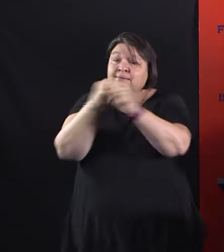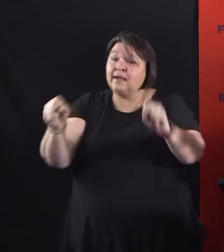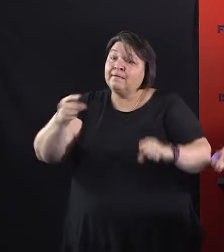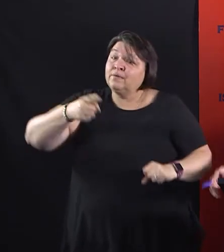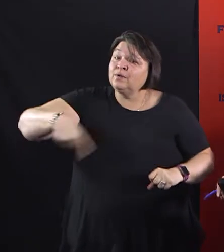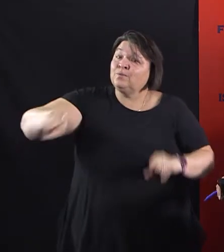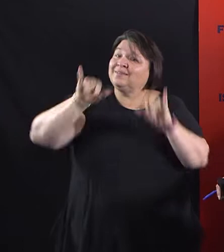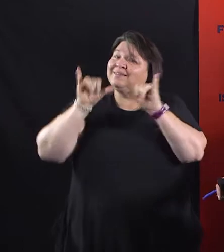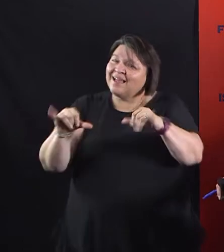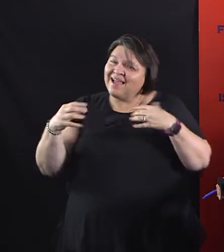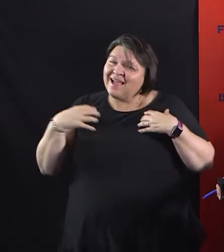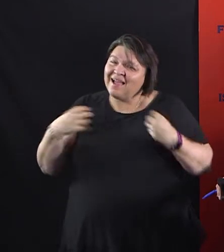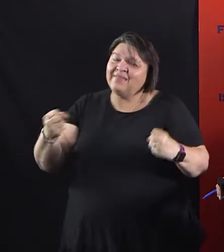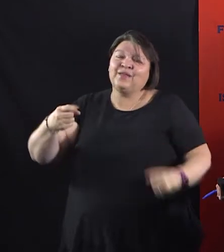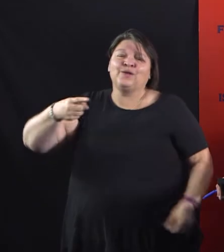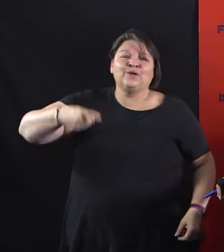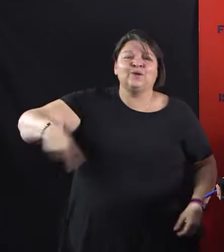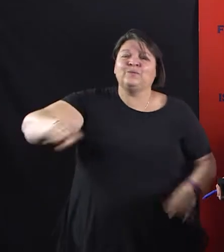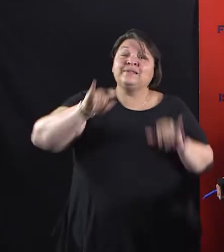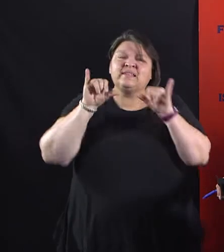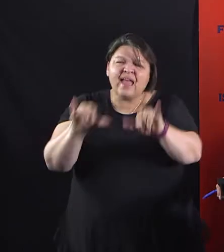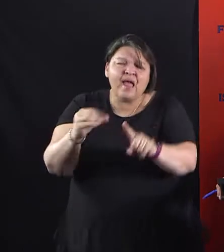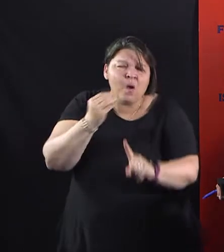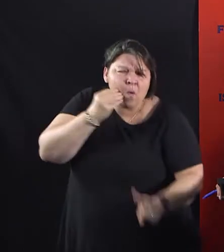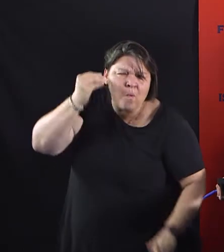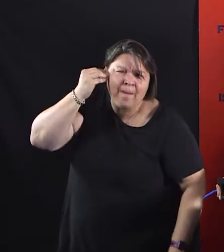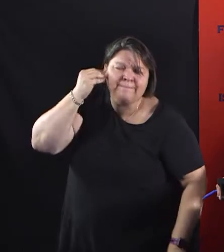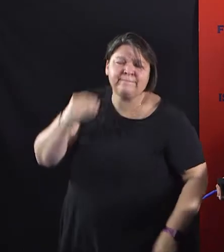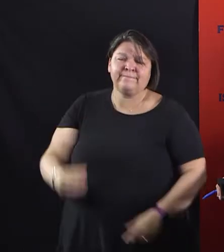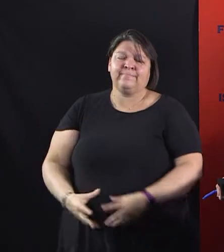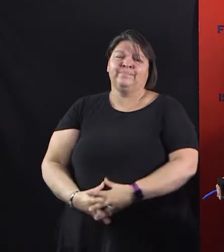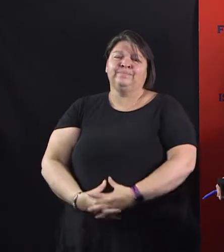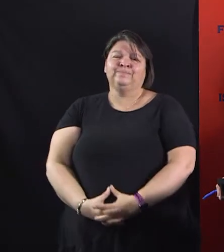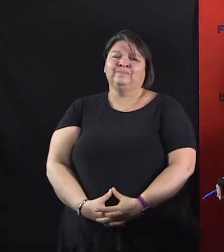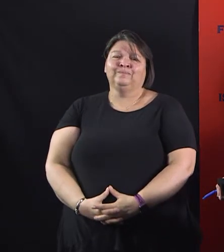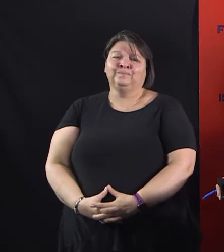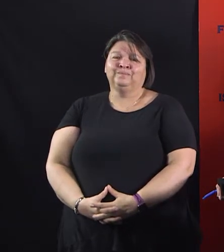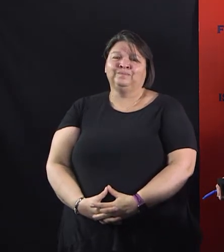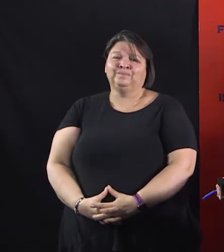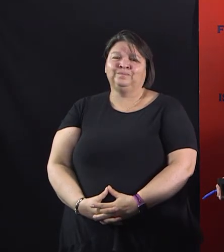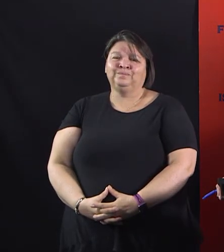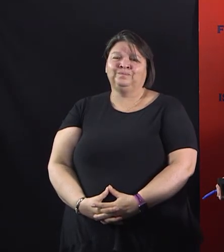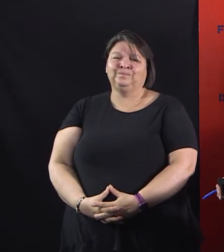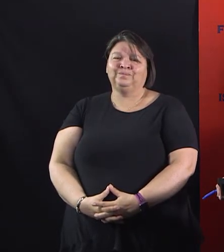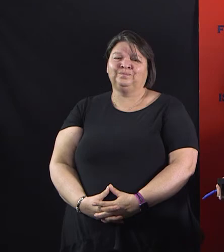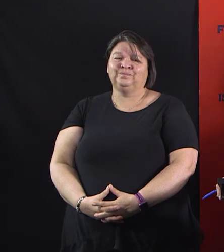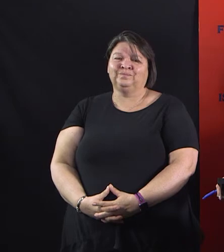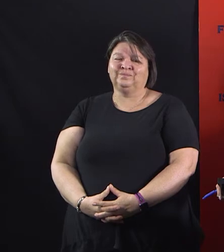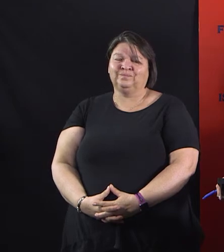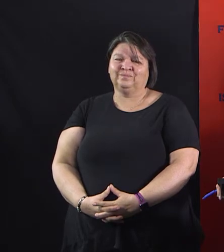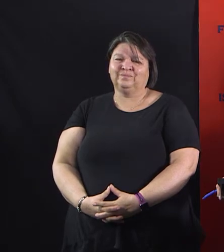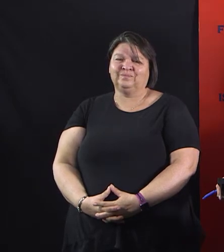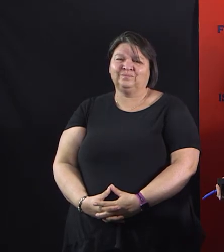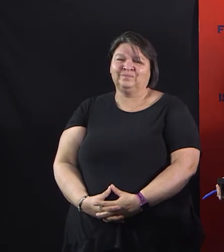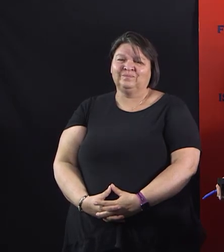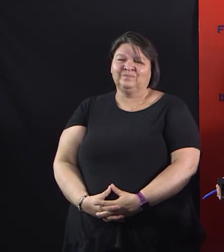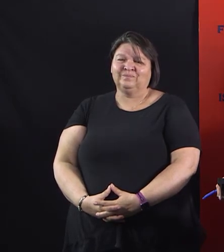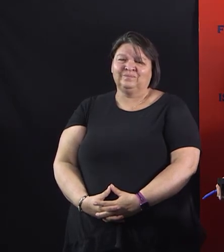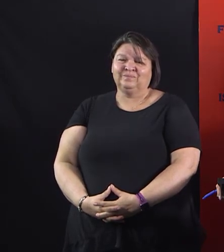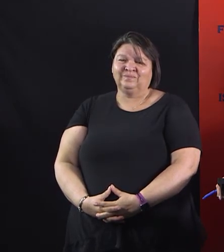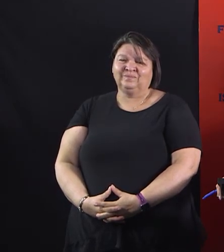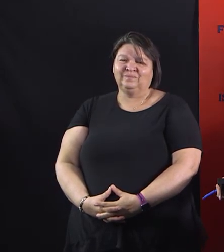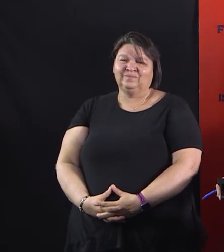y'all stay home. Y como dice la alcaldesa y en sus palabras únicas, ustedes manténganse seguros, manténganse saludables y